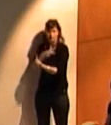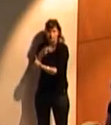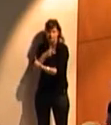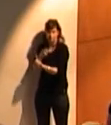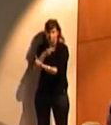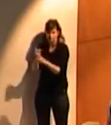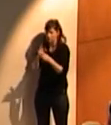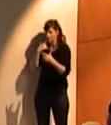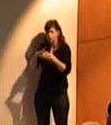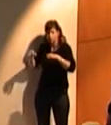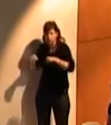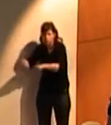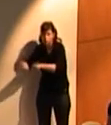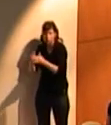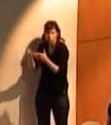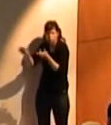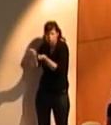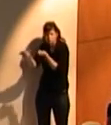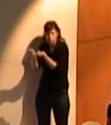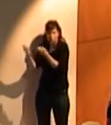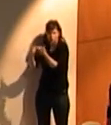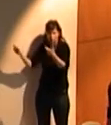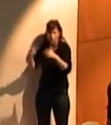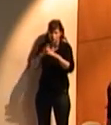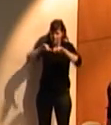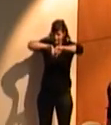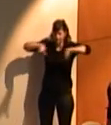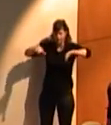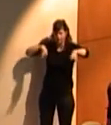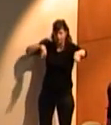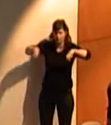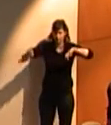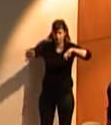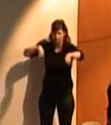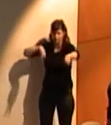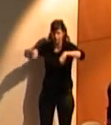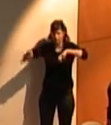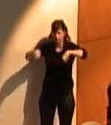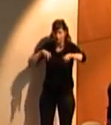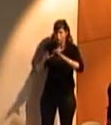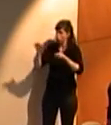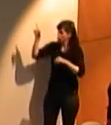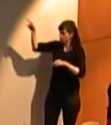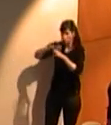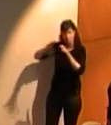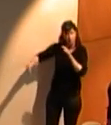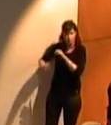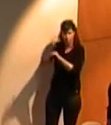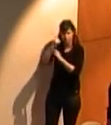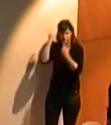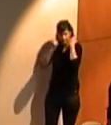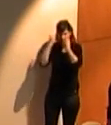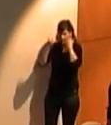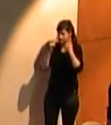le passage des chariots, etc. Voilà. Donc là, Victor Castro a commencé à initier vraiment une démarche